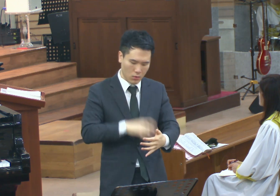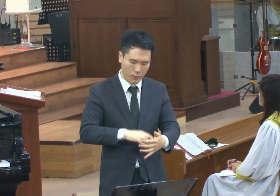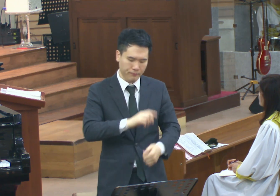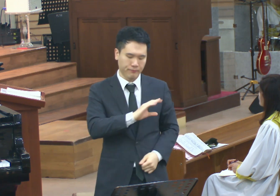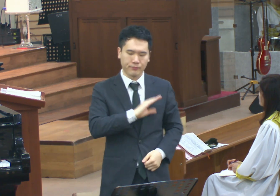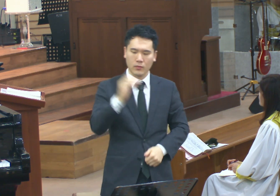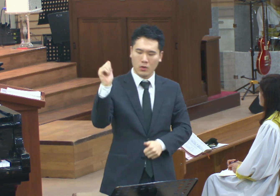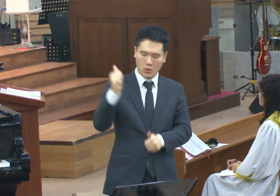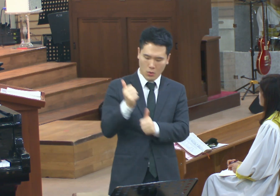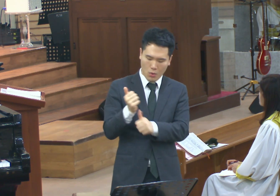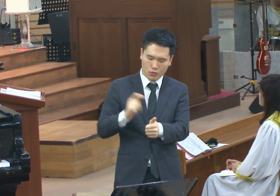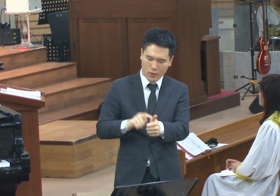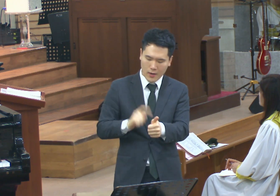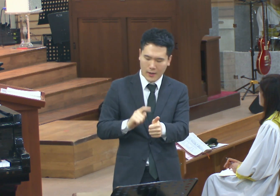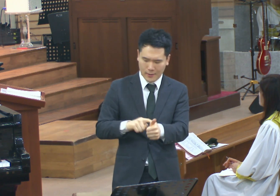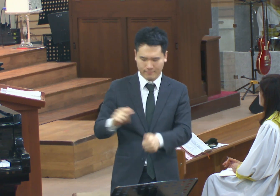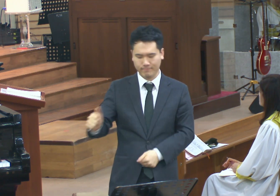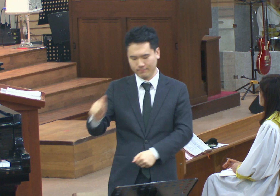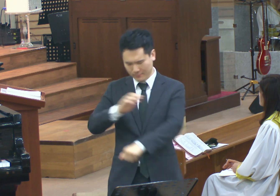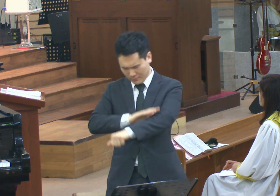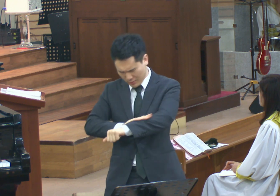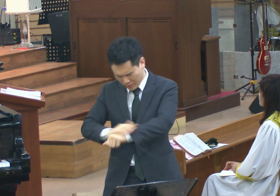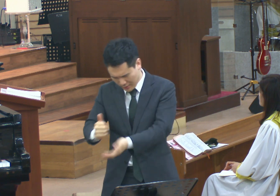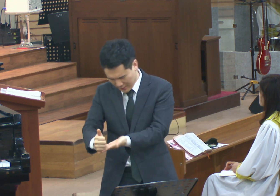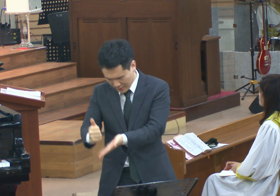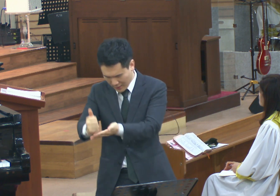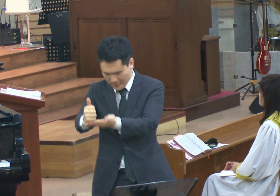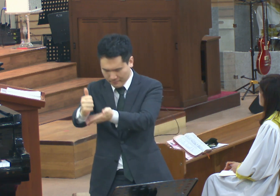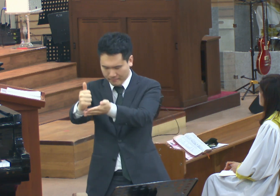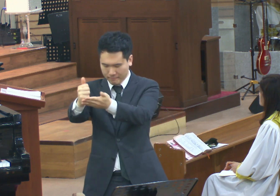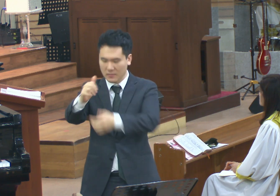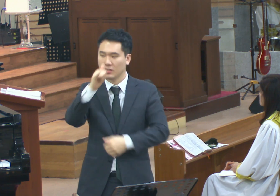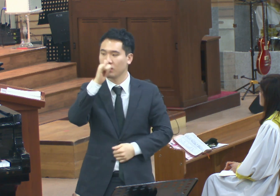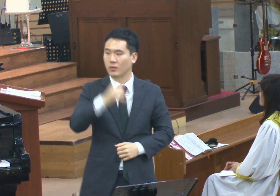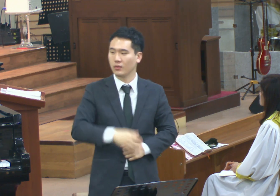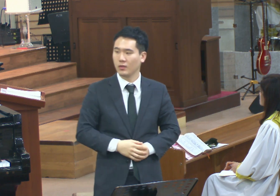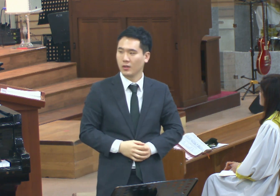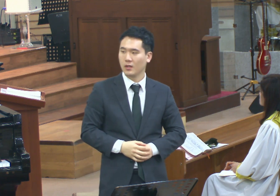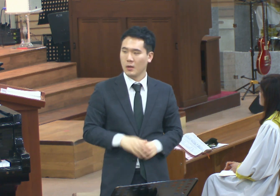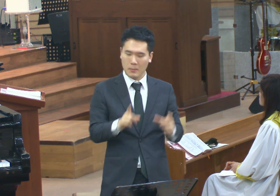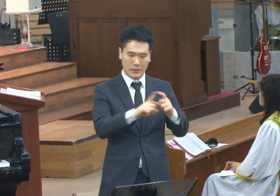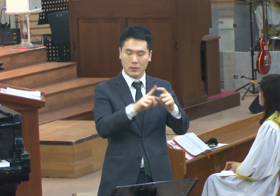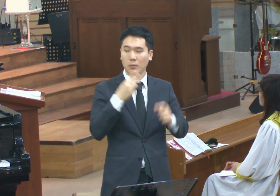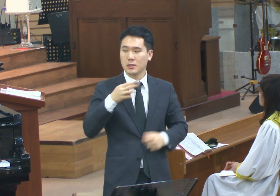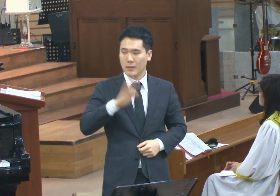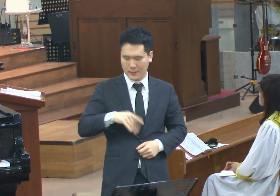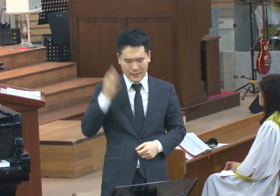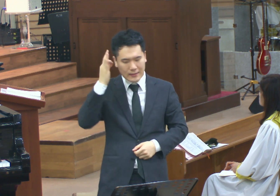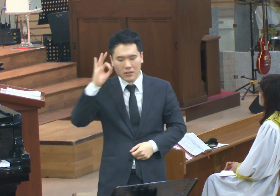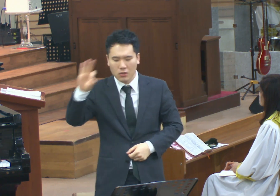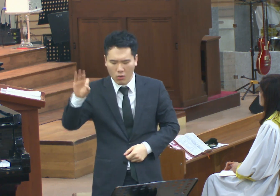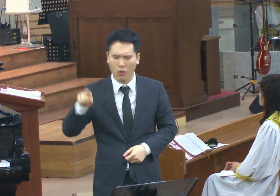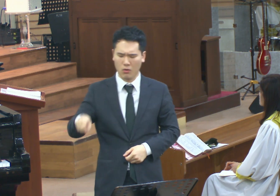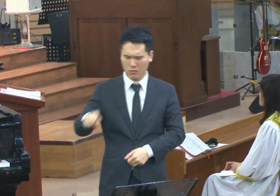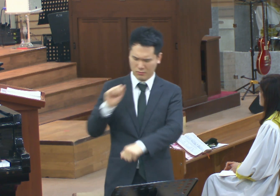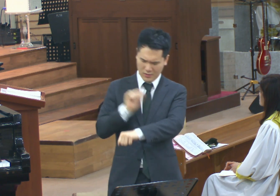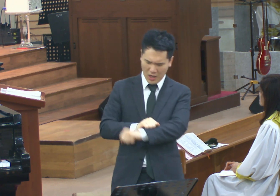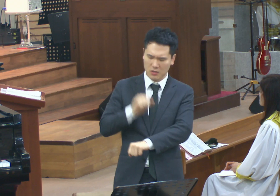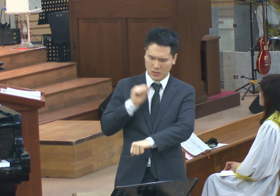여기 뭐 칭찬하는 단어는 없어요. 칭찬한다, 격려한다 이런 말은 없지만 인정해주고 알아주는 거죠.